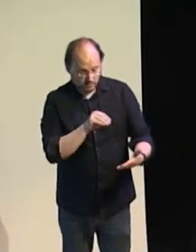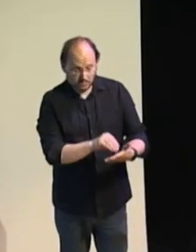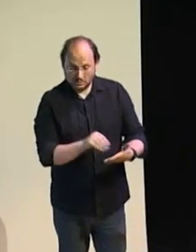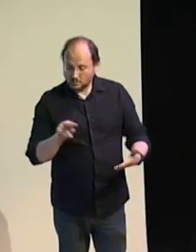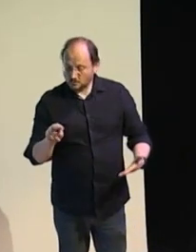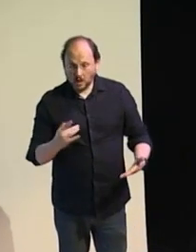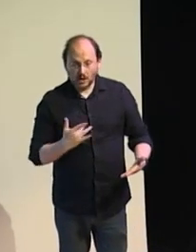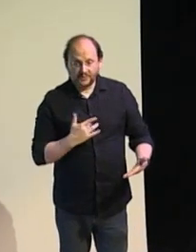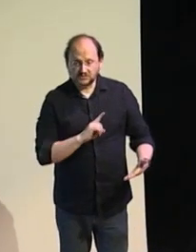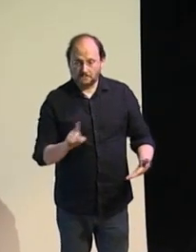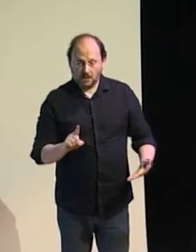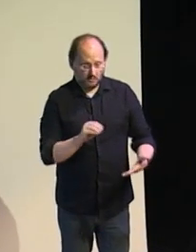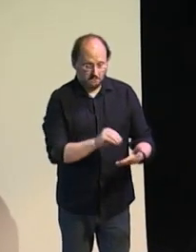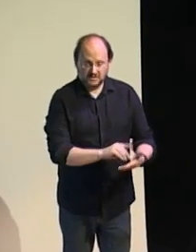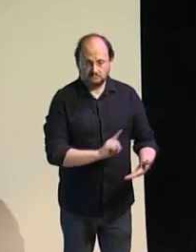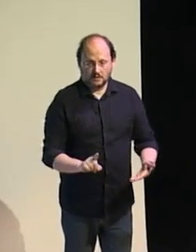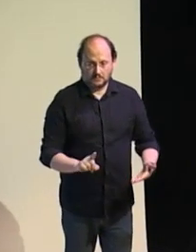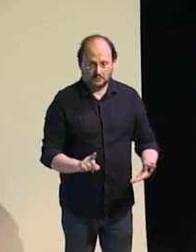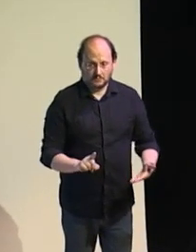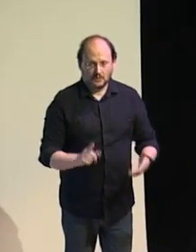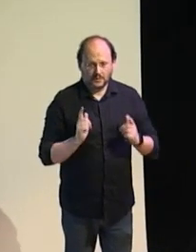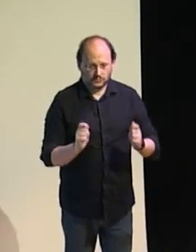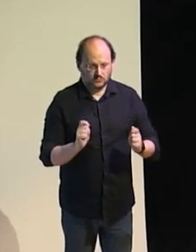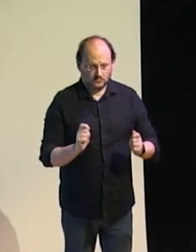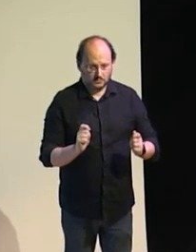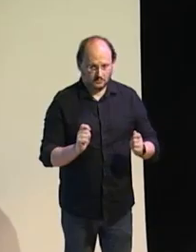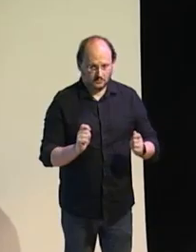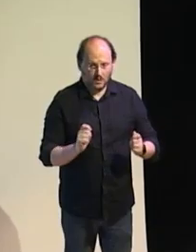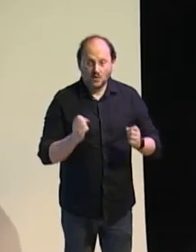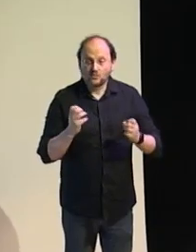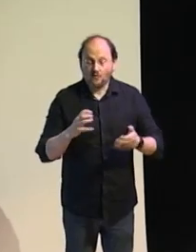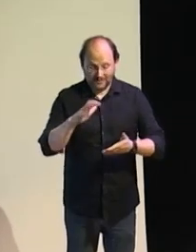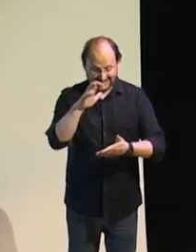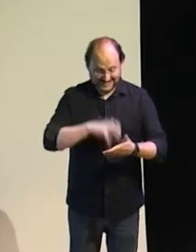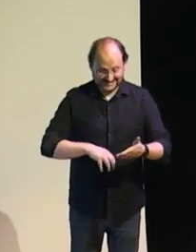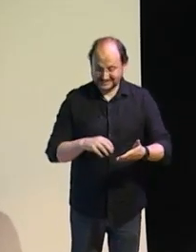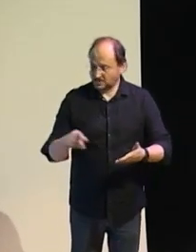on ne dit pas qu'il n'y avait pas de sourds. C'est juste qu'on n'en parle pas parce que ça n'était pas intéressant. D'accord?